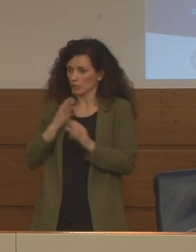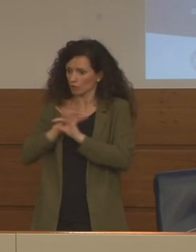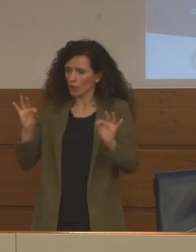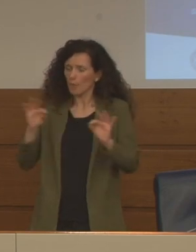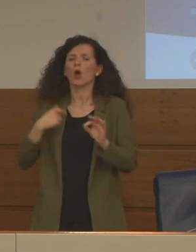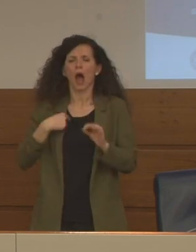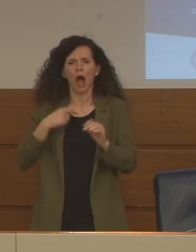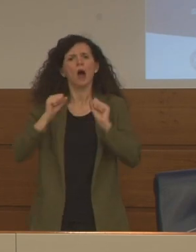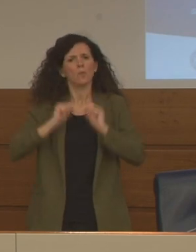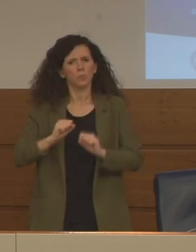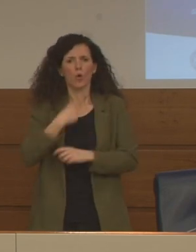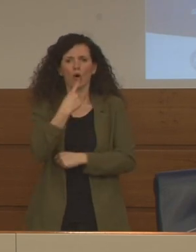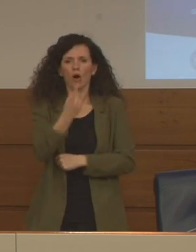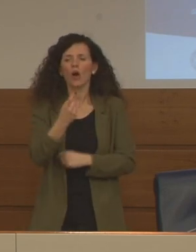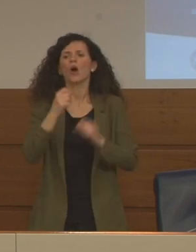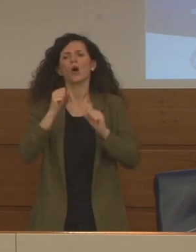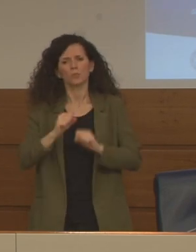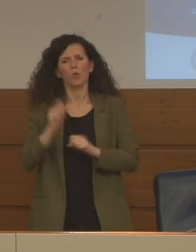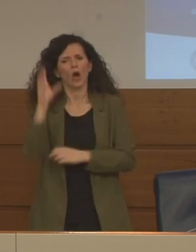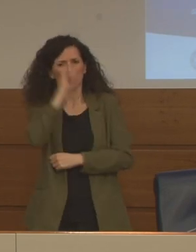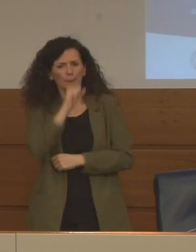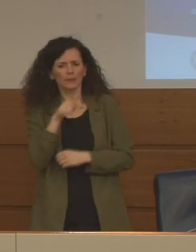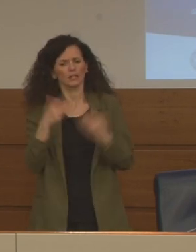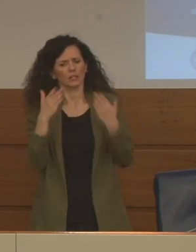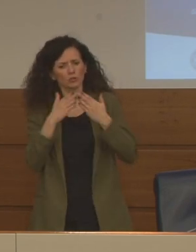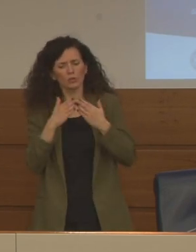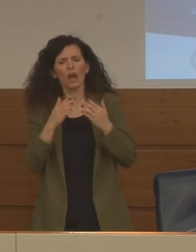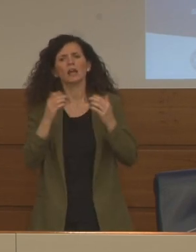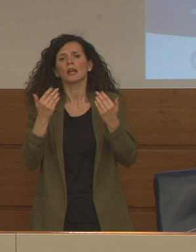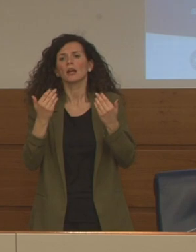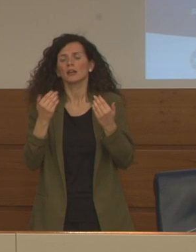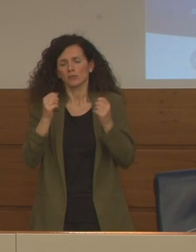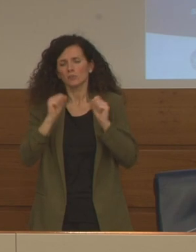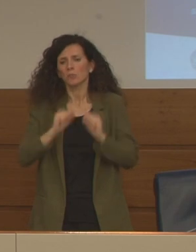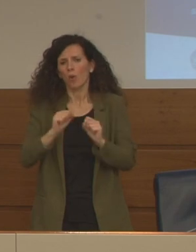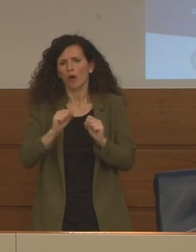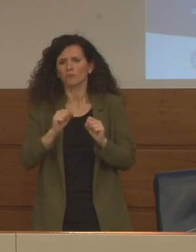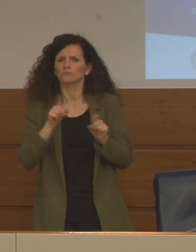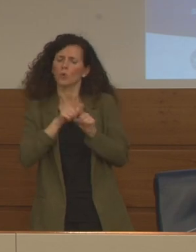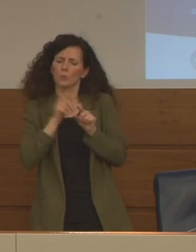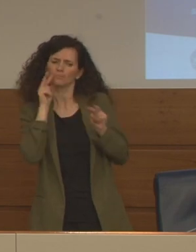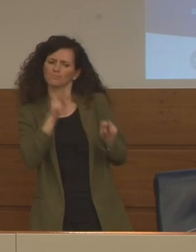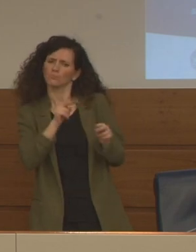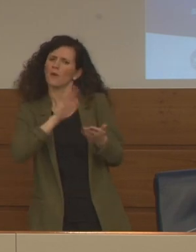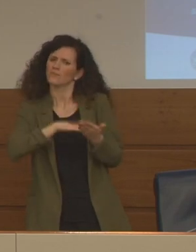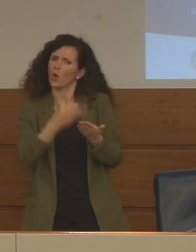da studiare da capire e può diventare un'opzione certamente da valutare